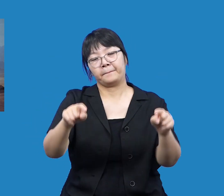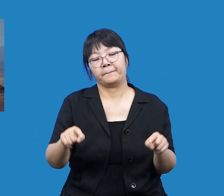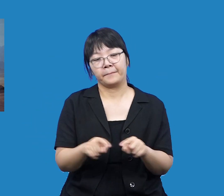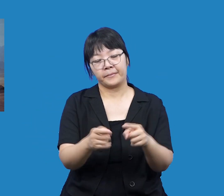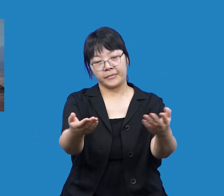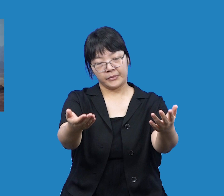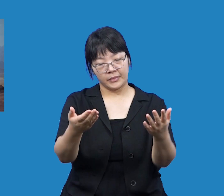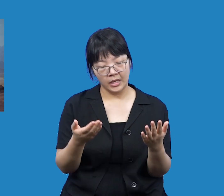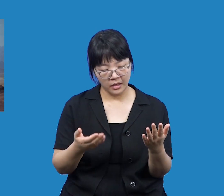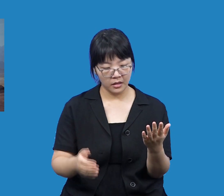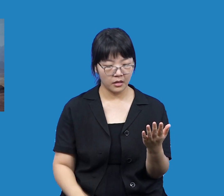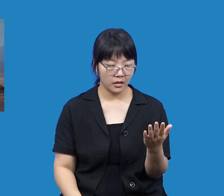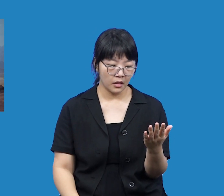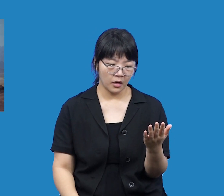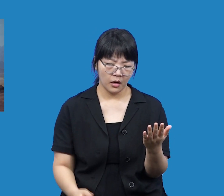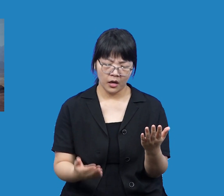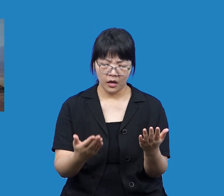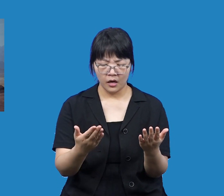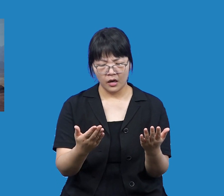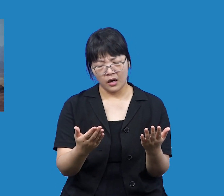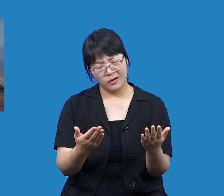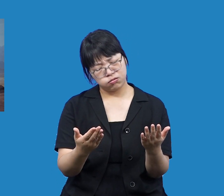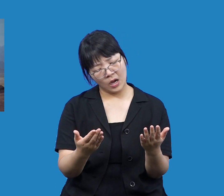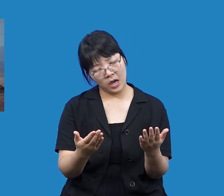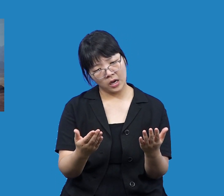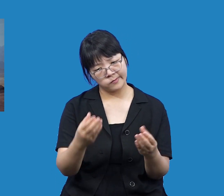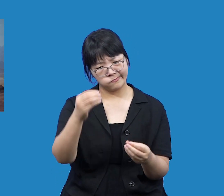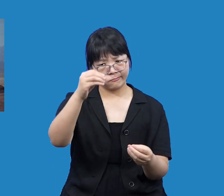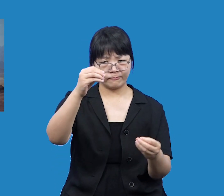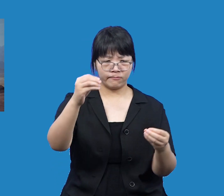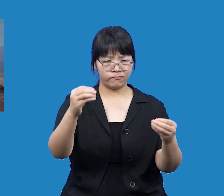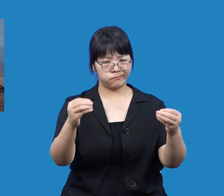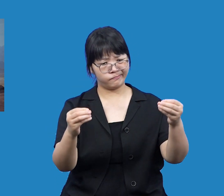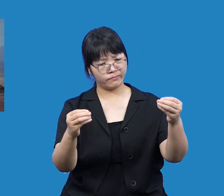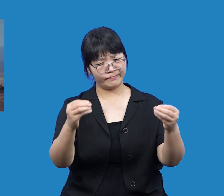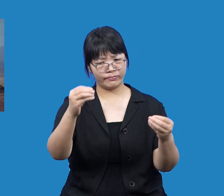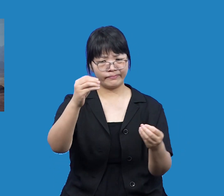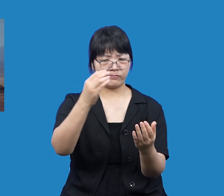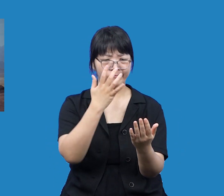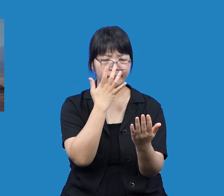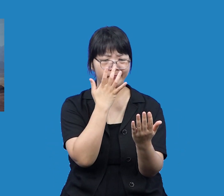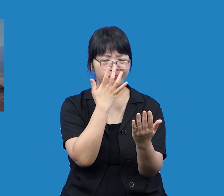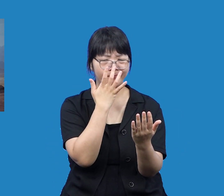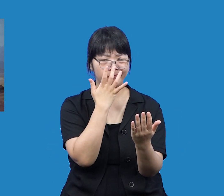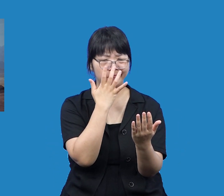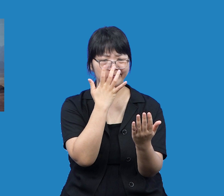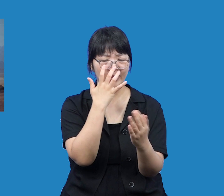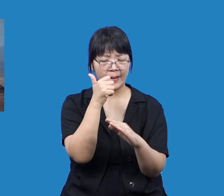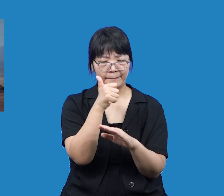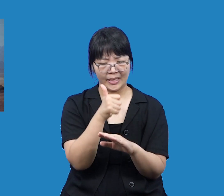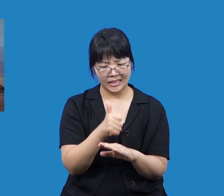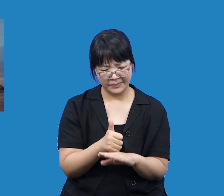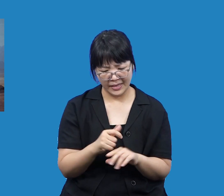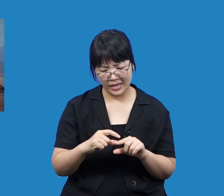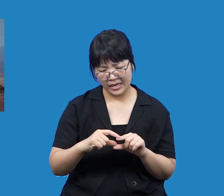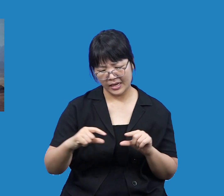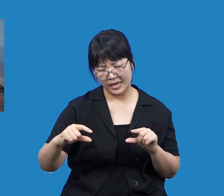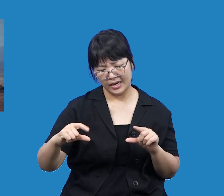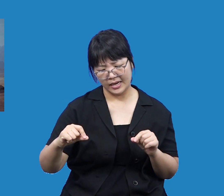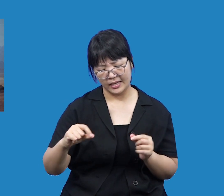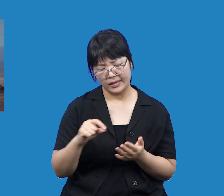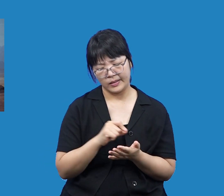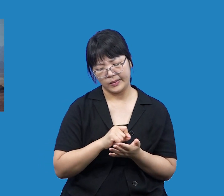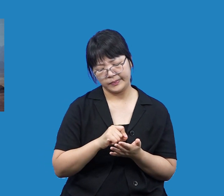모르겠어요. 답을 모르겠어요. 그래서 그는 시험지 맨 아래다 나가면서 이런